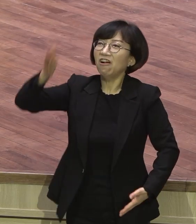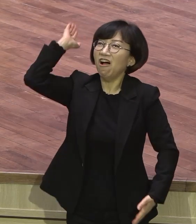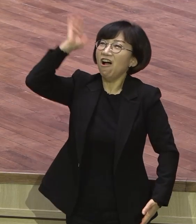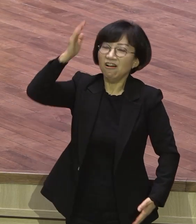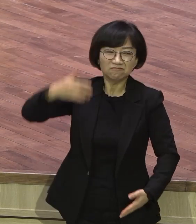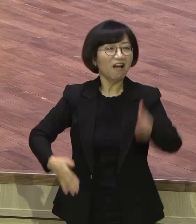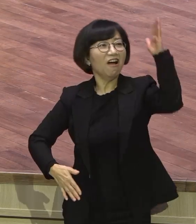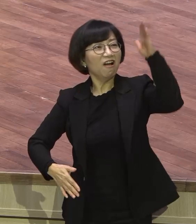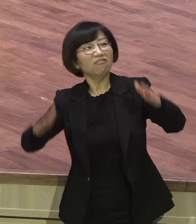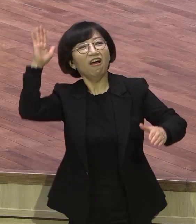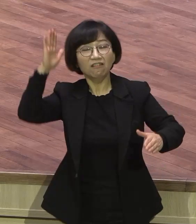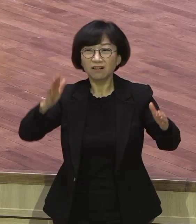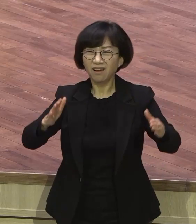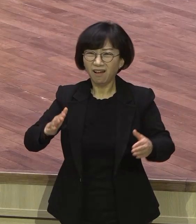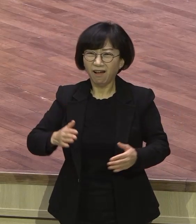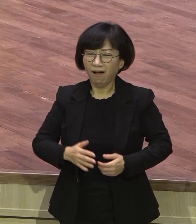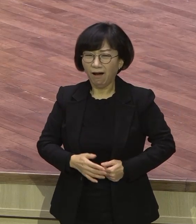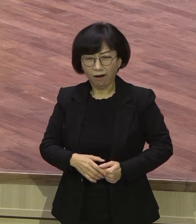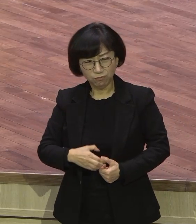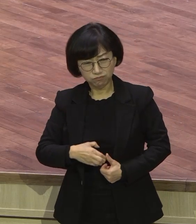말하다가 막힘 할렐루야